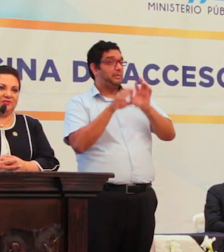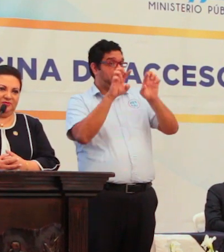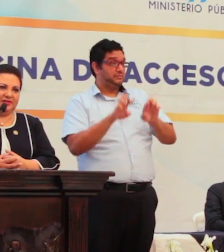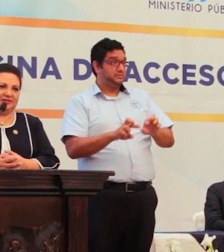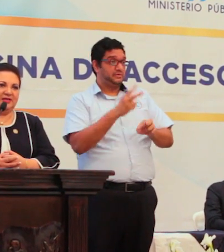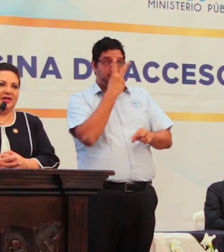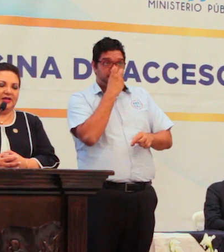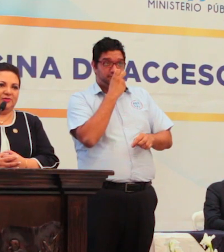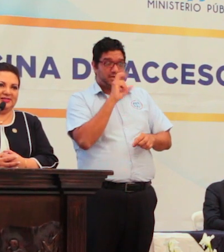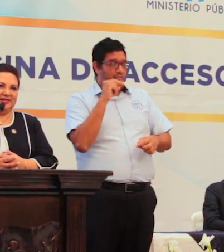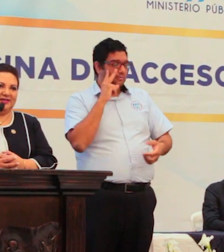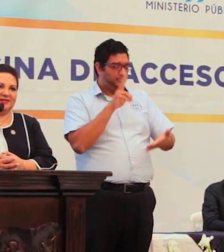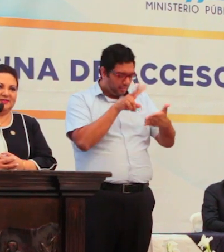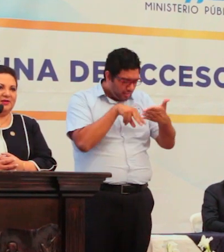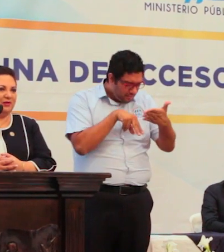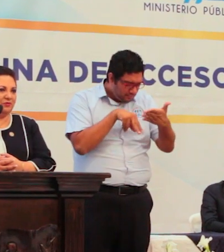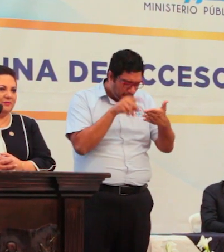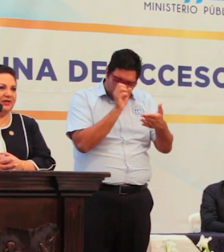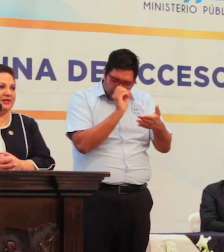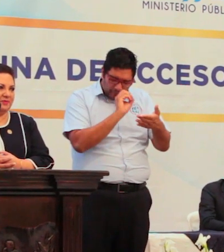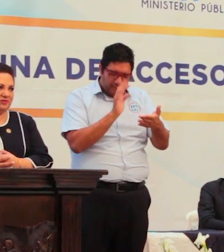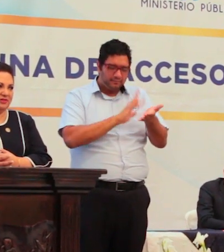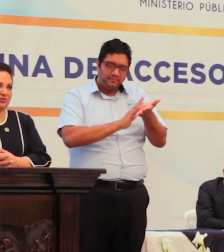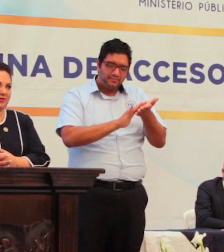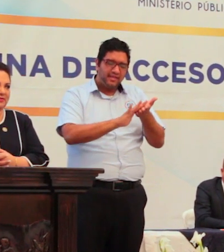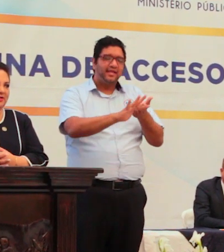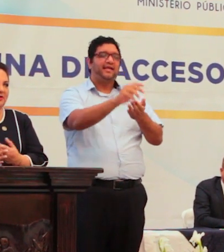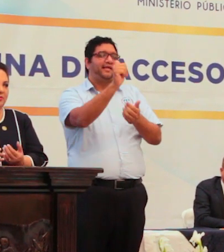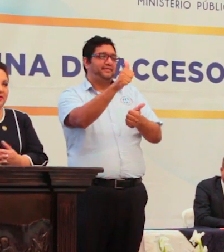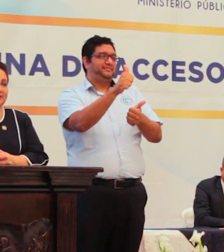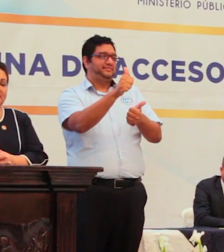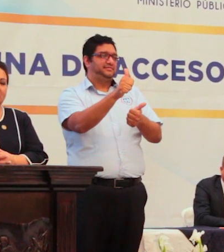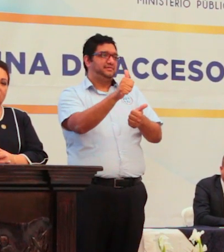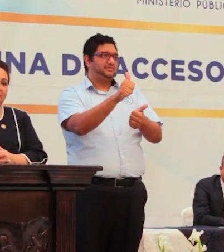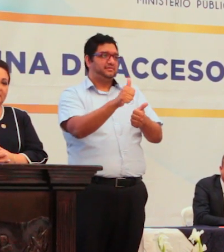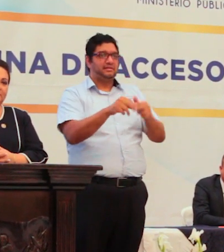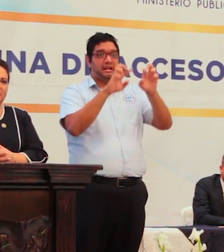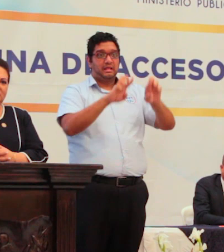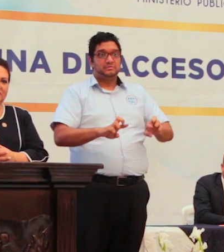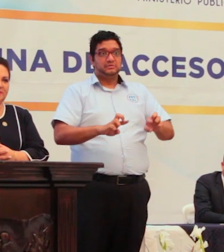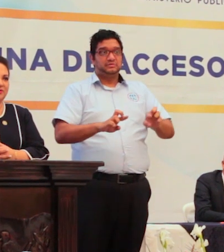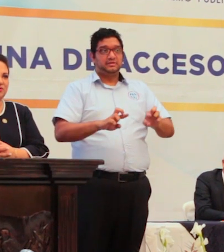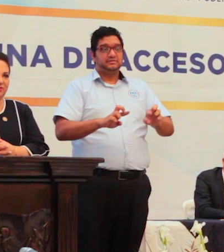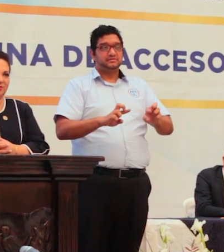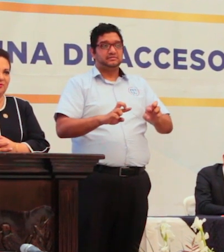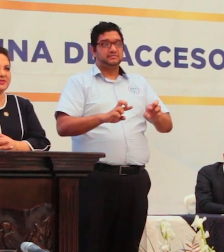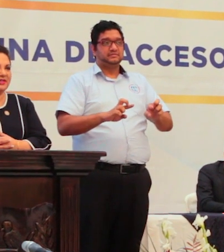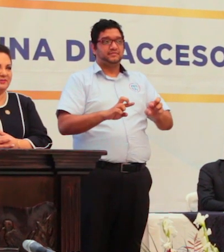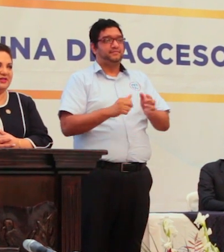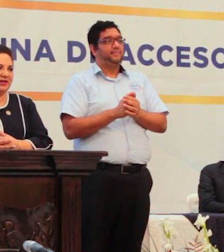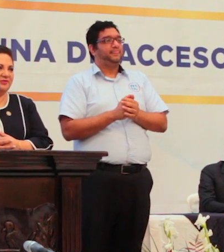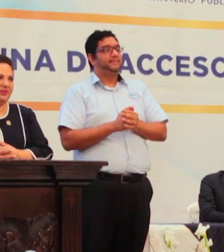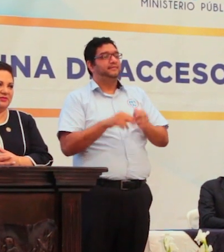leer con otras ayudas técnicas. De igual forma, las personas sordas puede ser que no hablen, por eso el término sordomudo